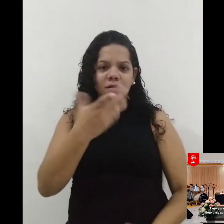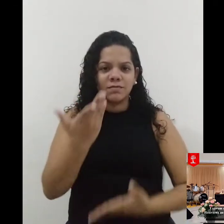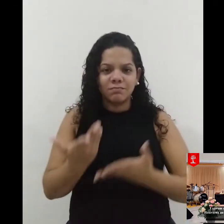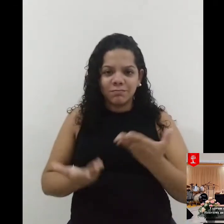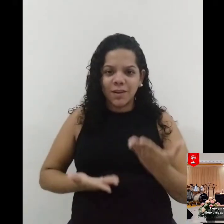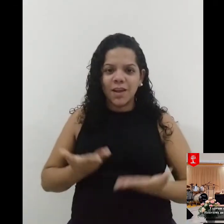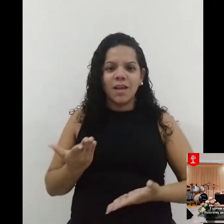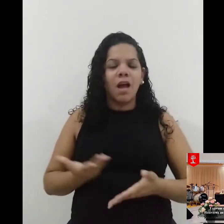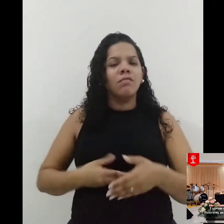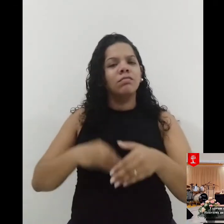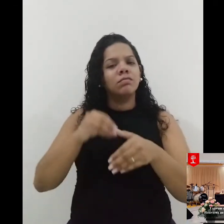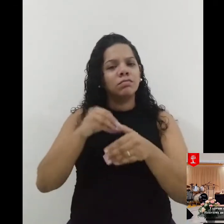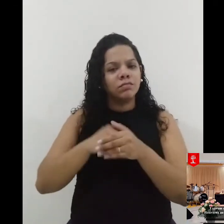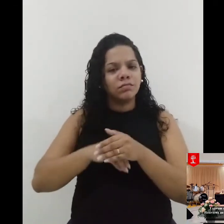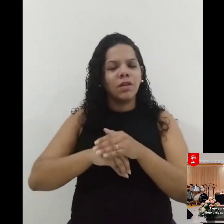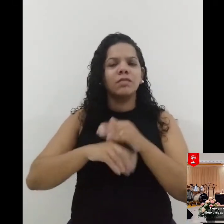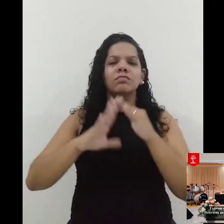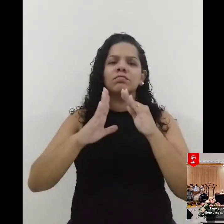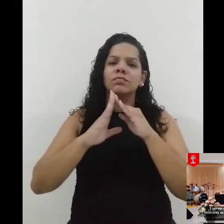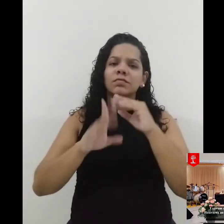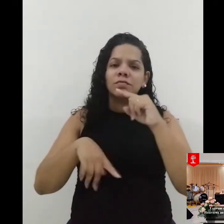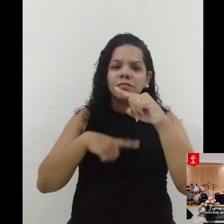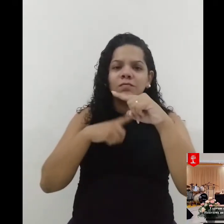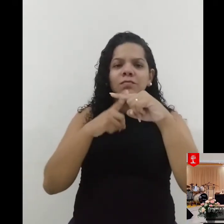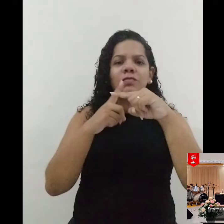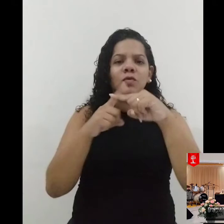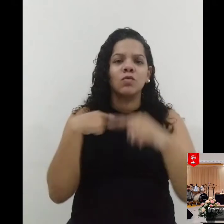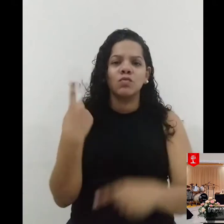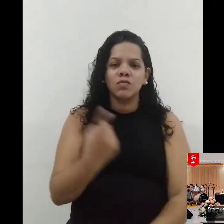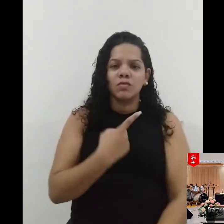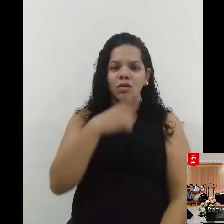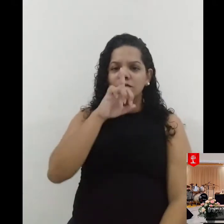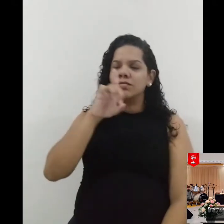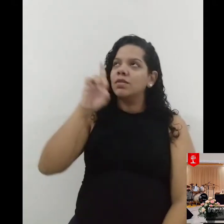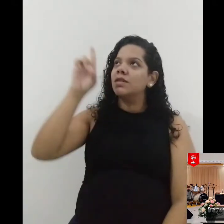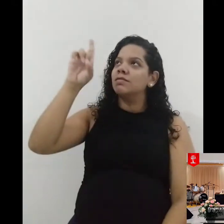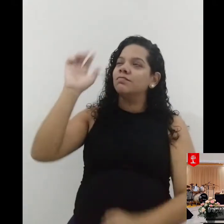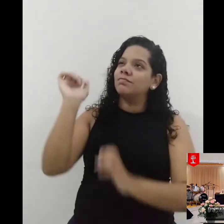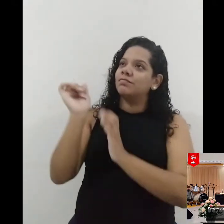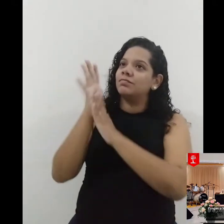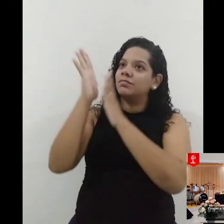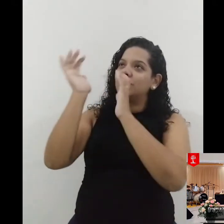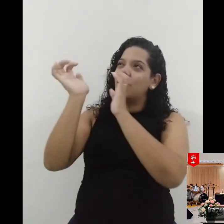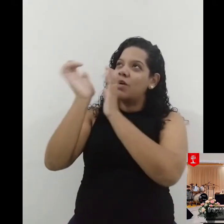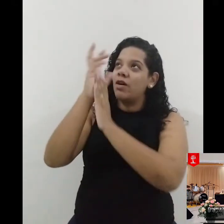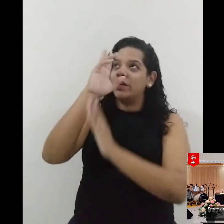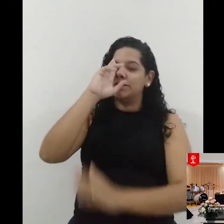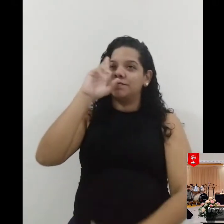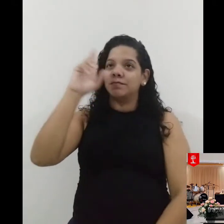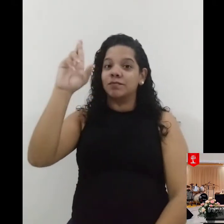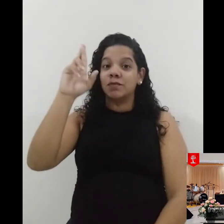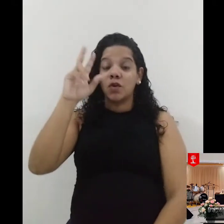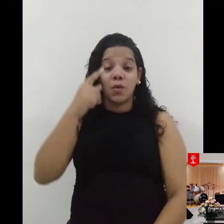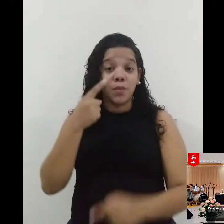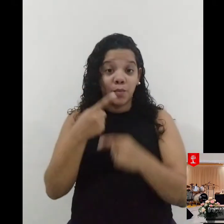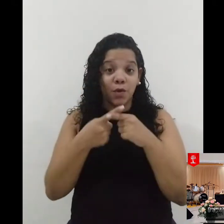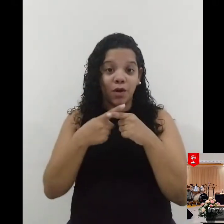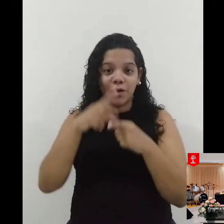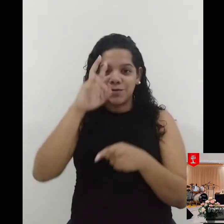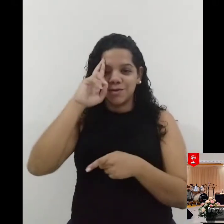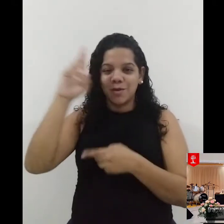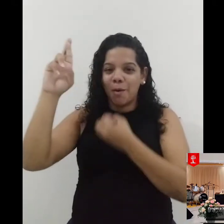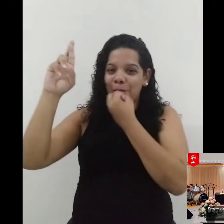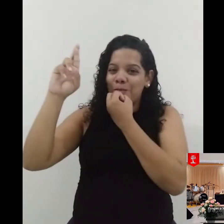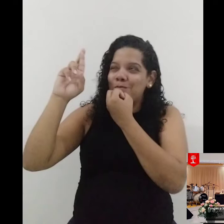louvores ao seu nome, pois o nome dele é amável. Porque o Senhor escolheu a Jacó,